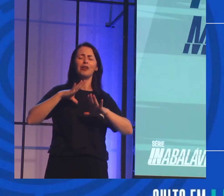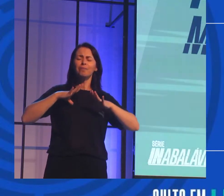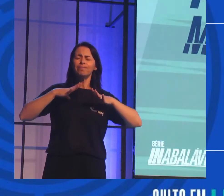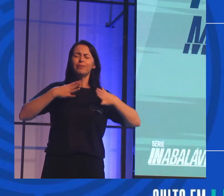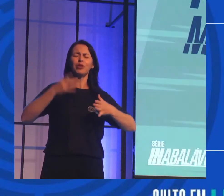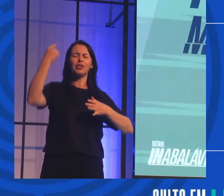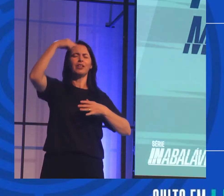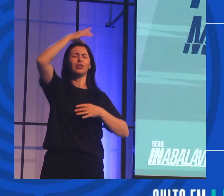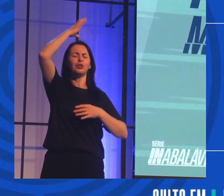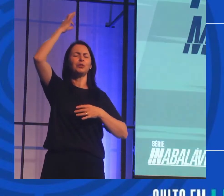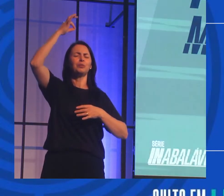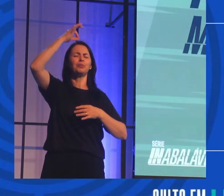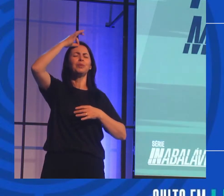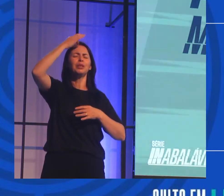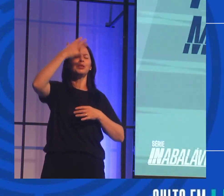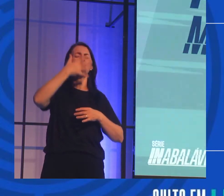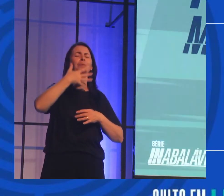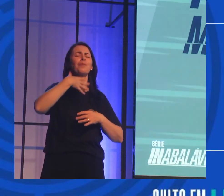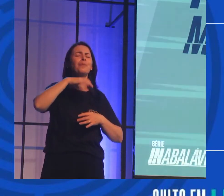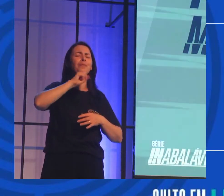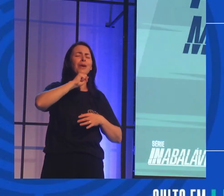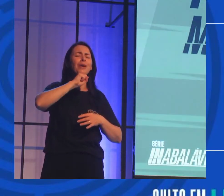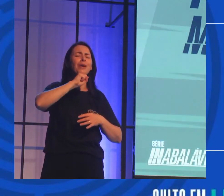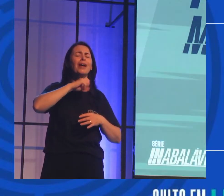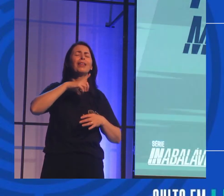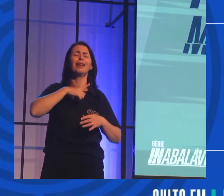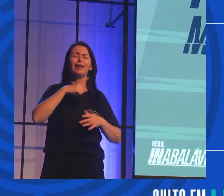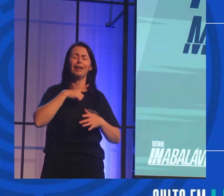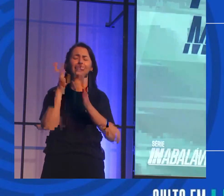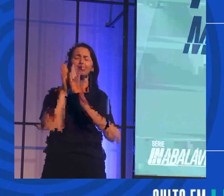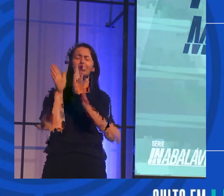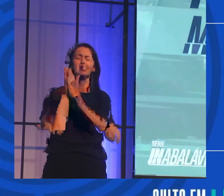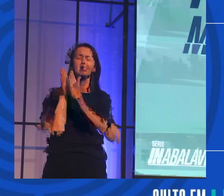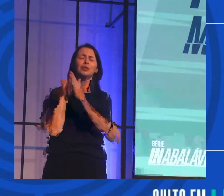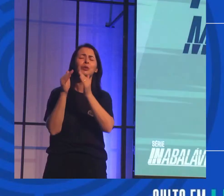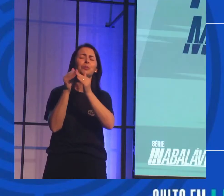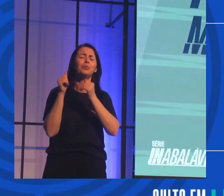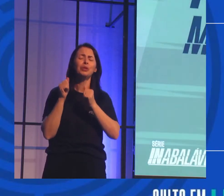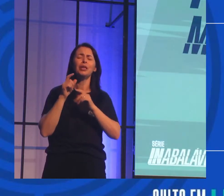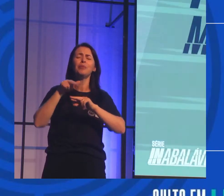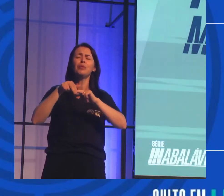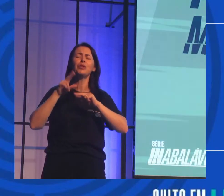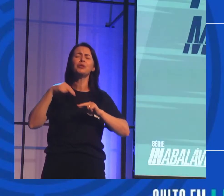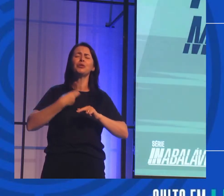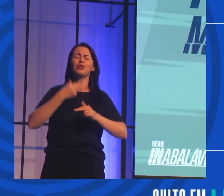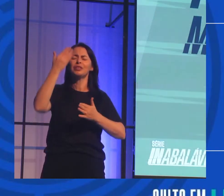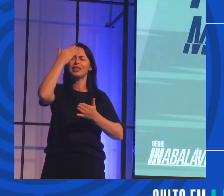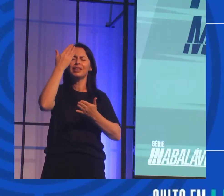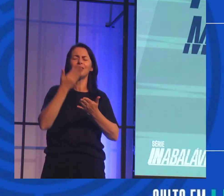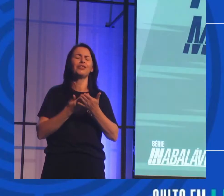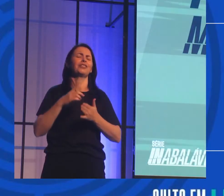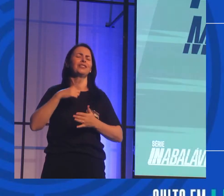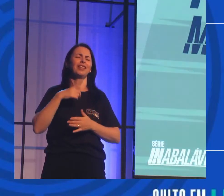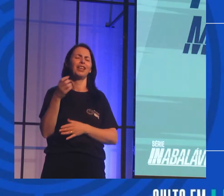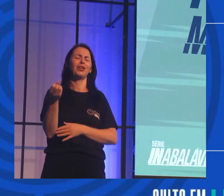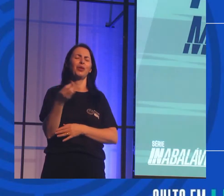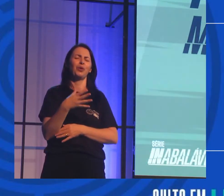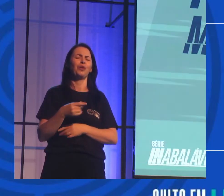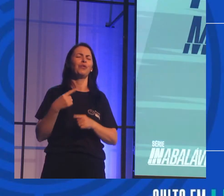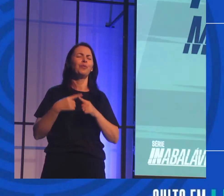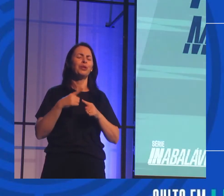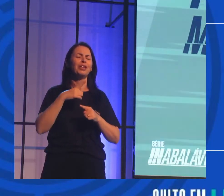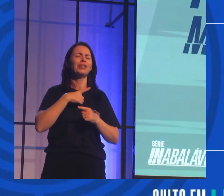espírito. Pai, nós temos orado, e nós queremos que há um novo tempo, há algo que o Senhor